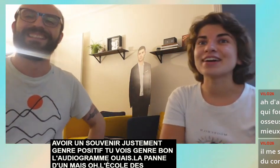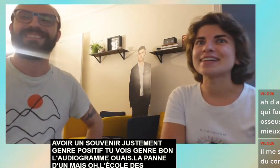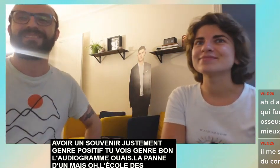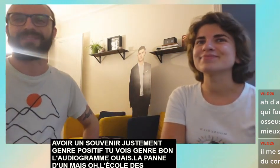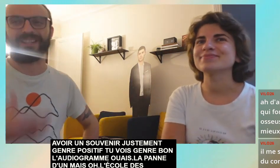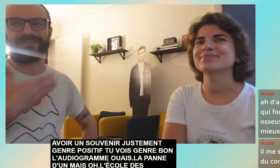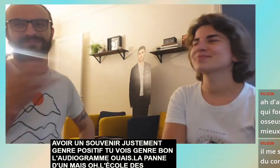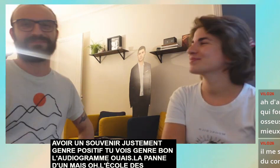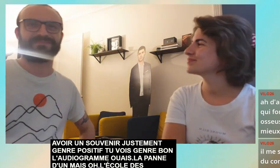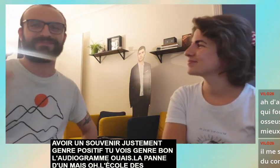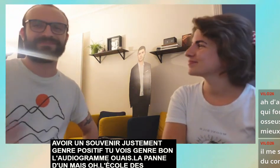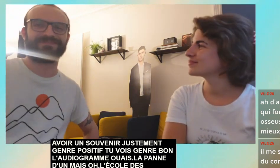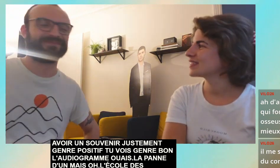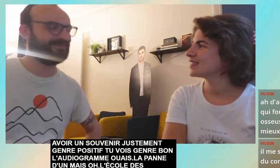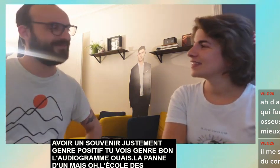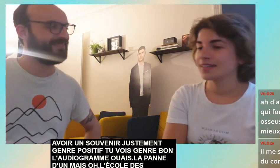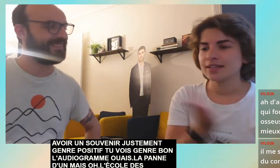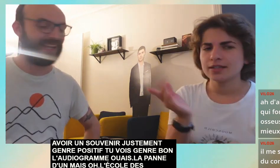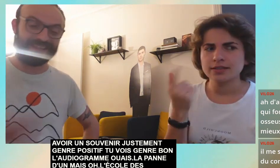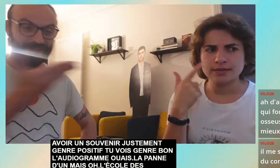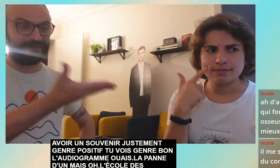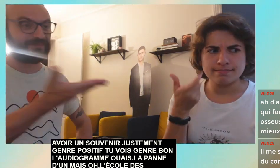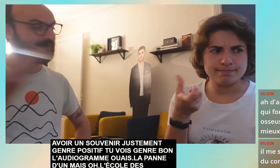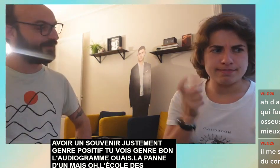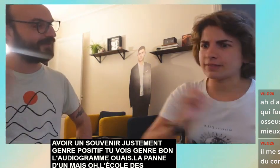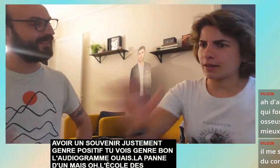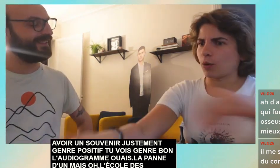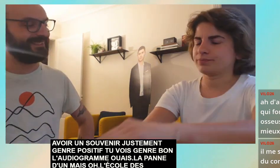Voilà, donc voilà. À toi. Donc, passe ta main.